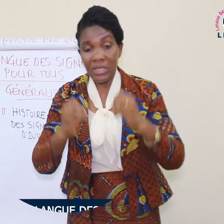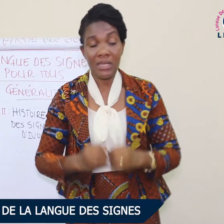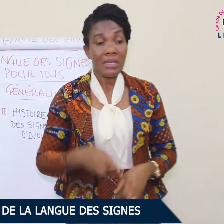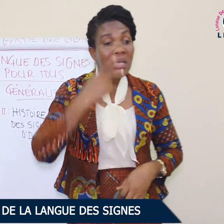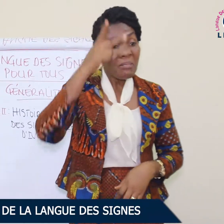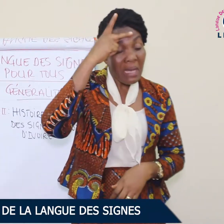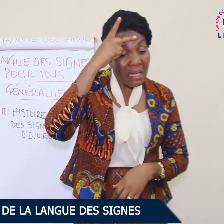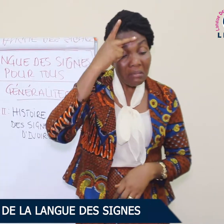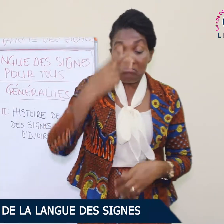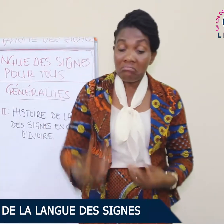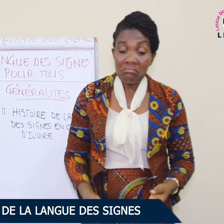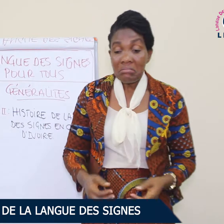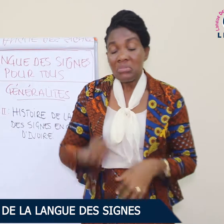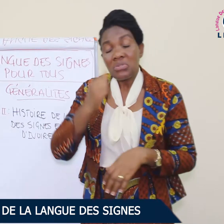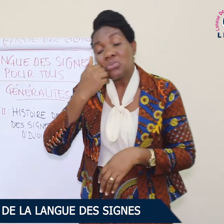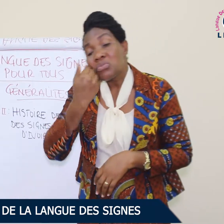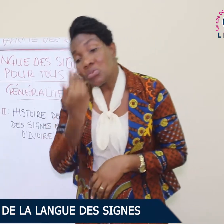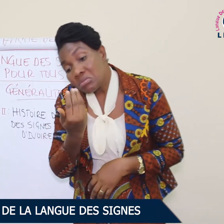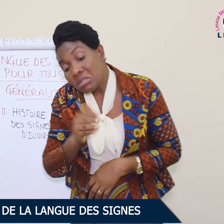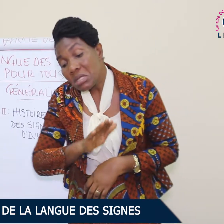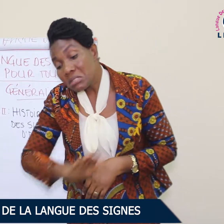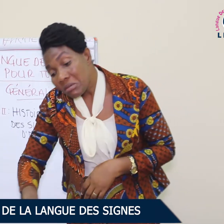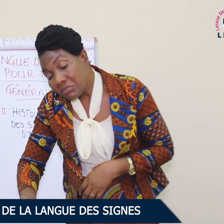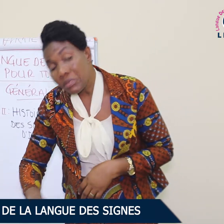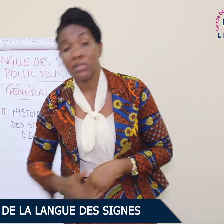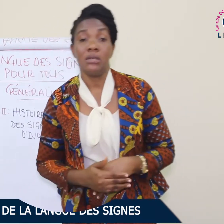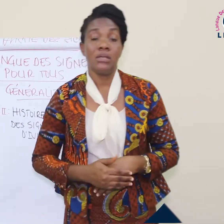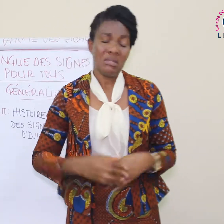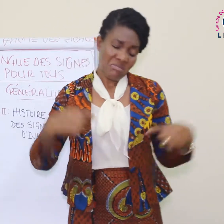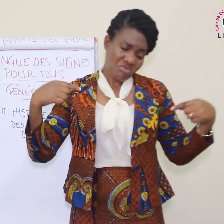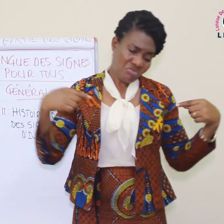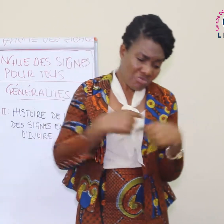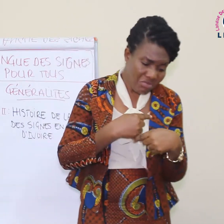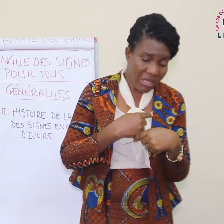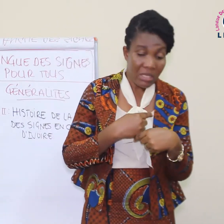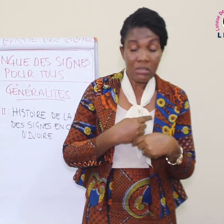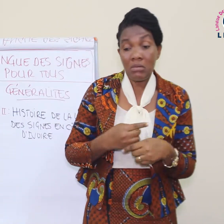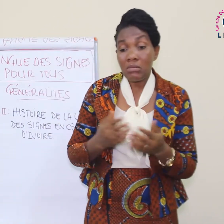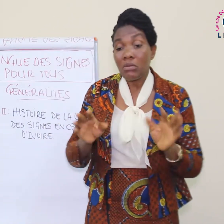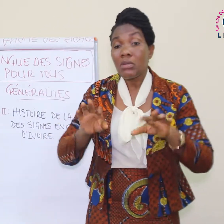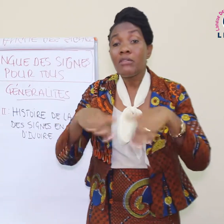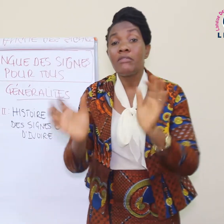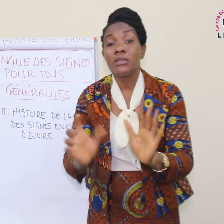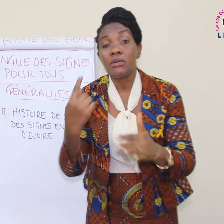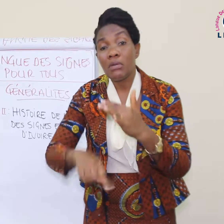honteux et affligés de la naissance d'un sourd-muet, le dérobaient à tous les